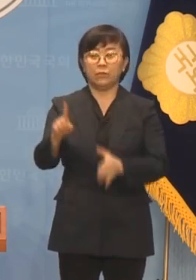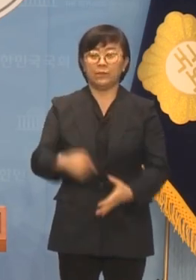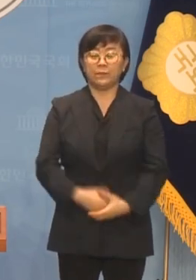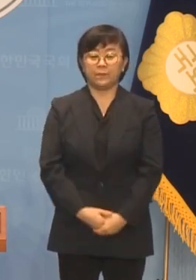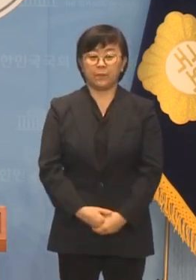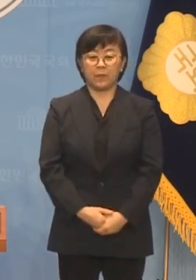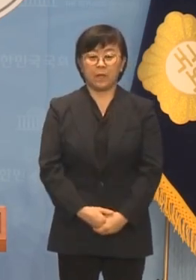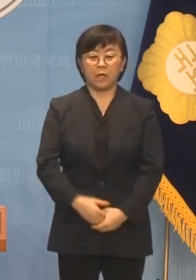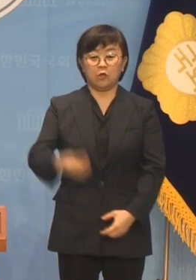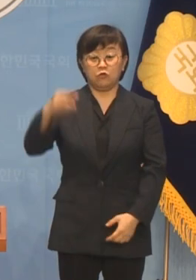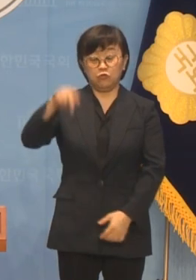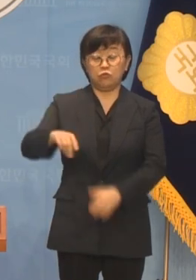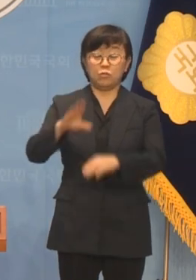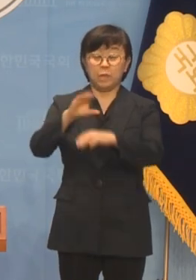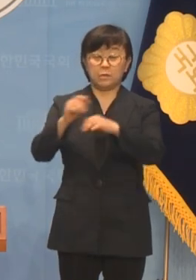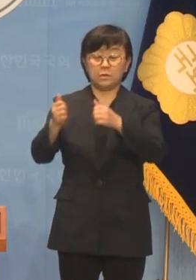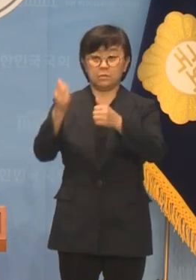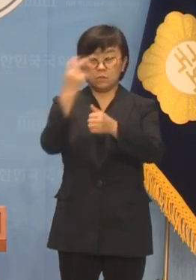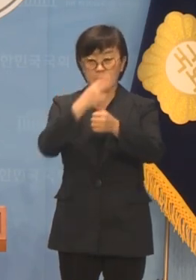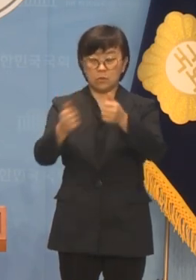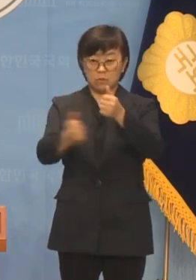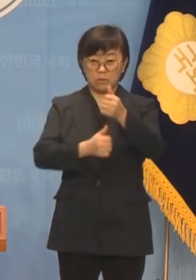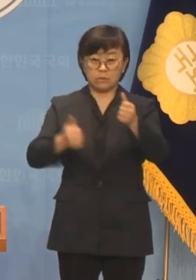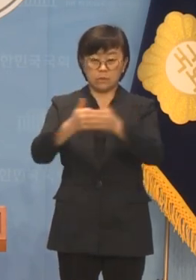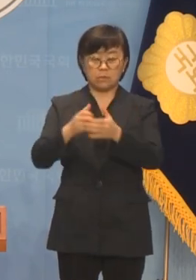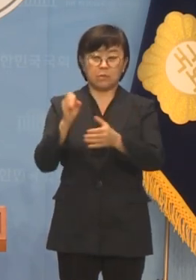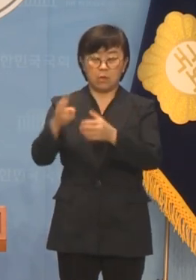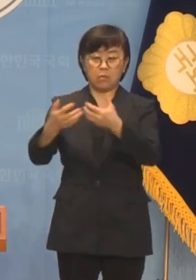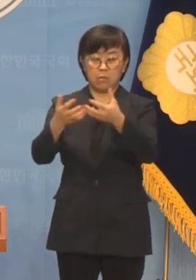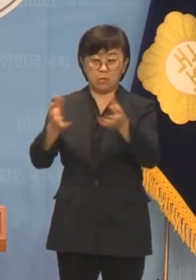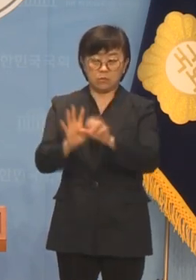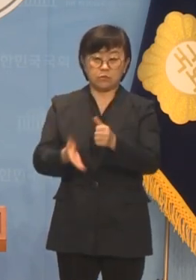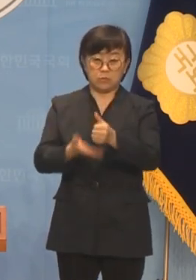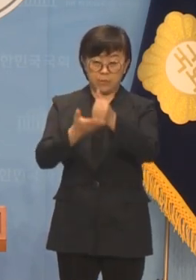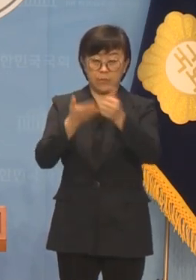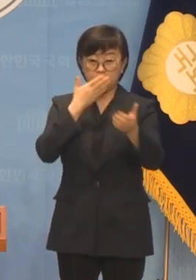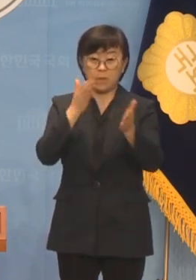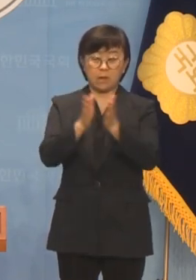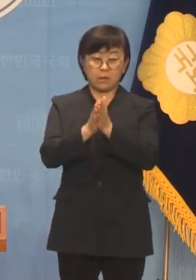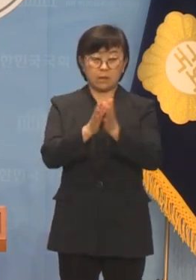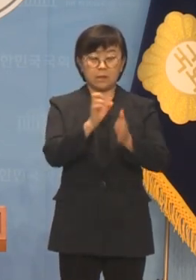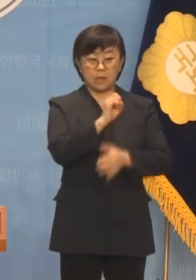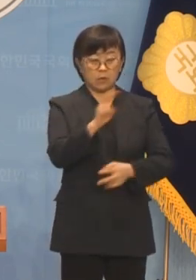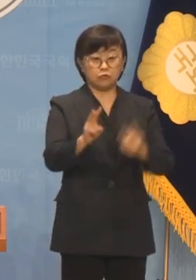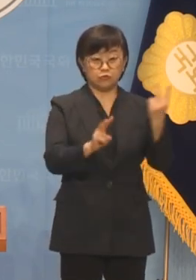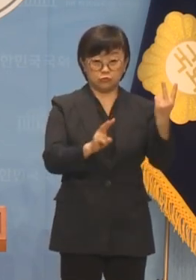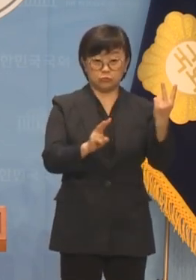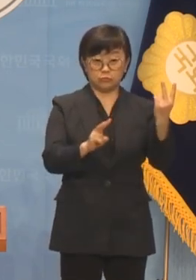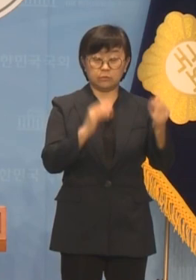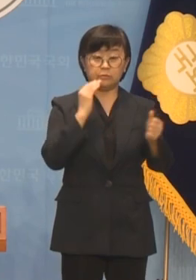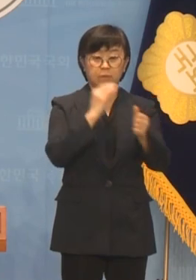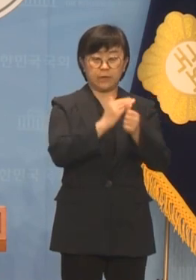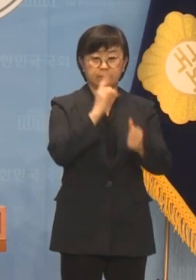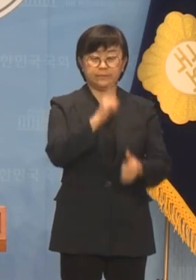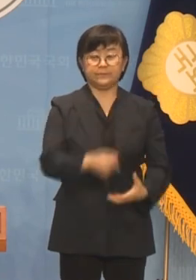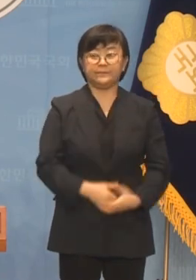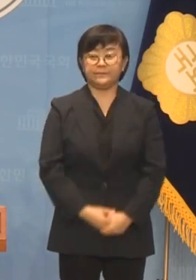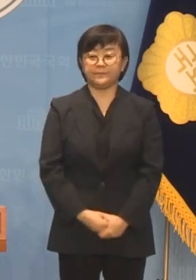유일임 방심위원장이 여권 추천위원들과 공모해 야권 추천위원 2명에 대한 해초관을